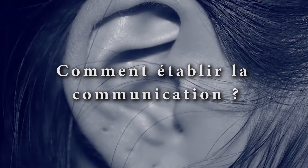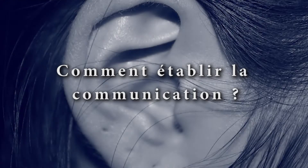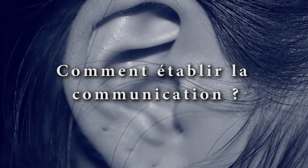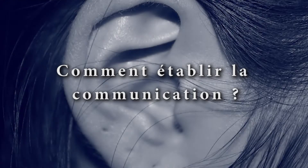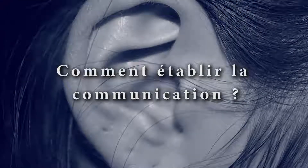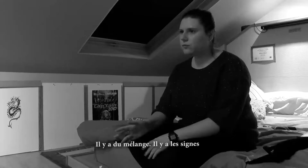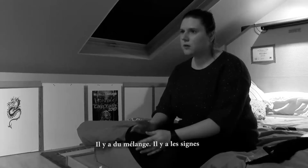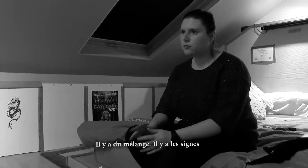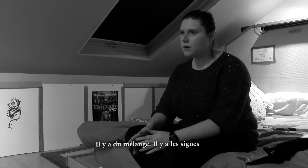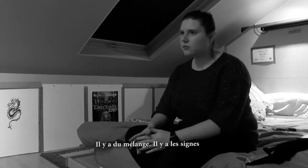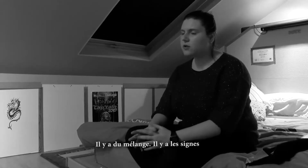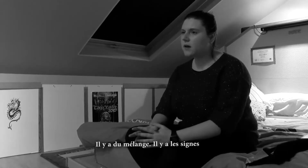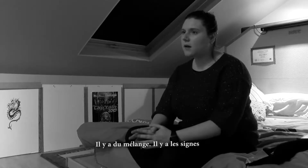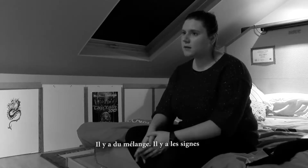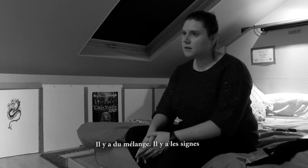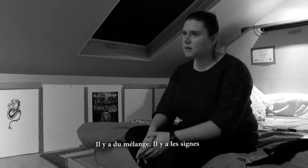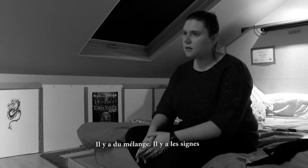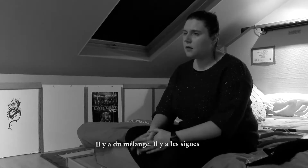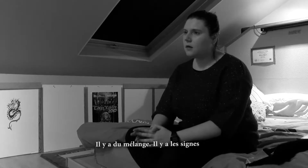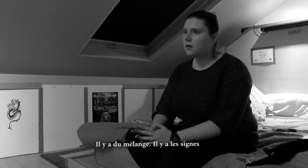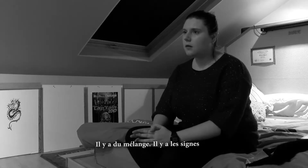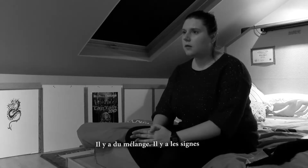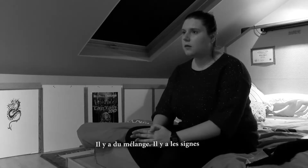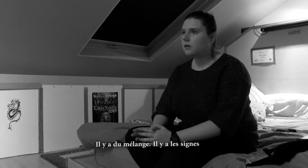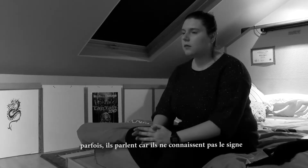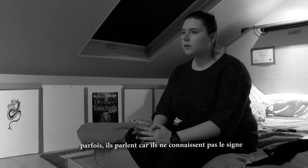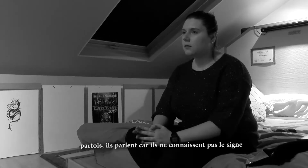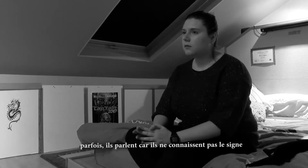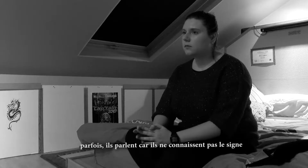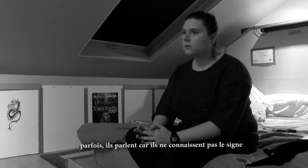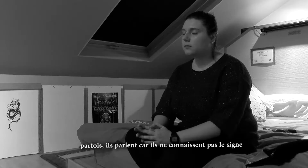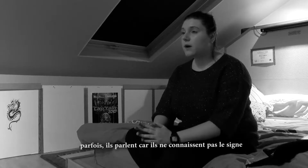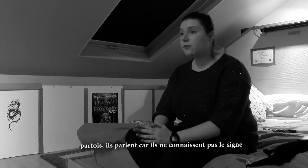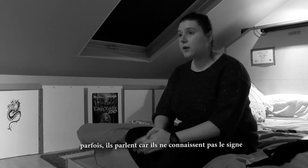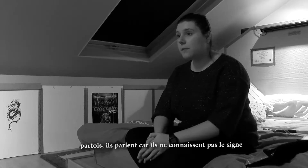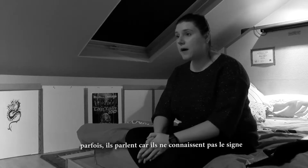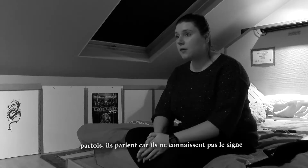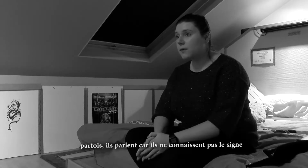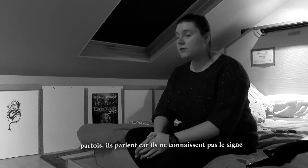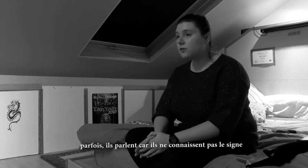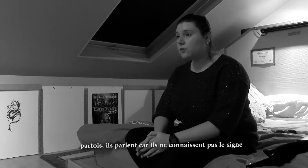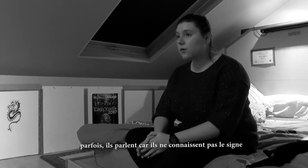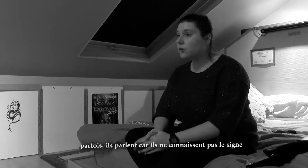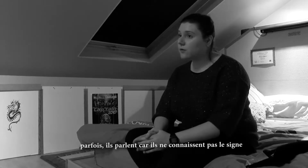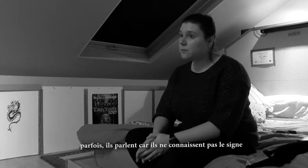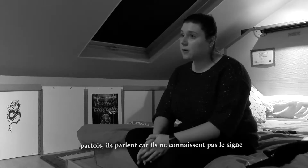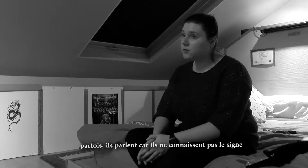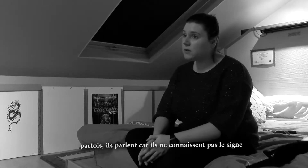sourds. Il y a du mélange, il y a les signes. Euh parfois il parlent parce que ils connaissent pas le